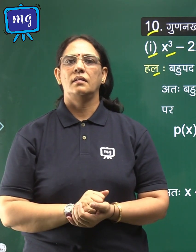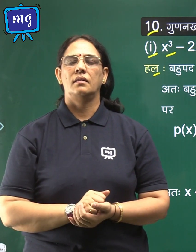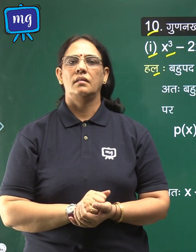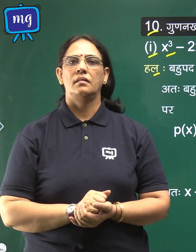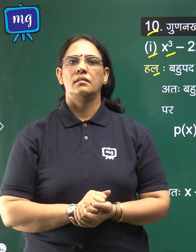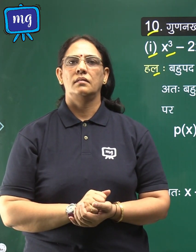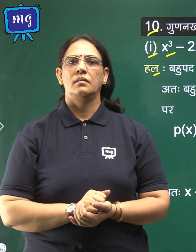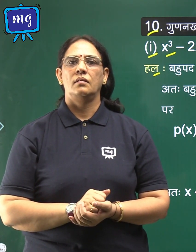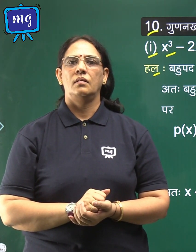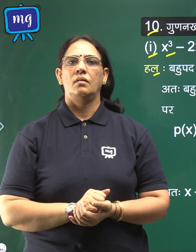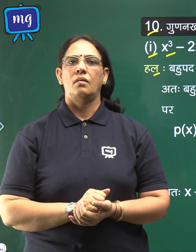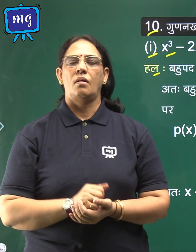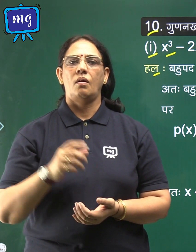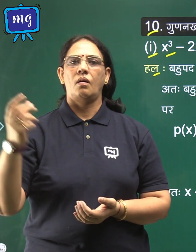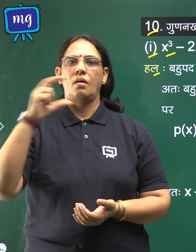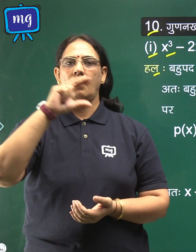और प्लस माइनस दो।